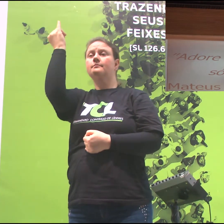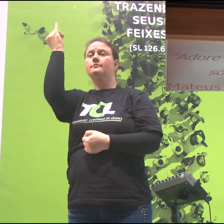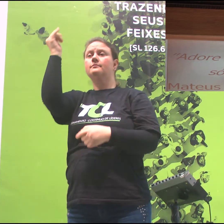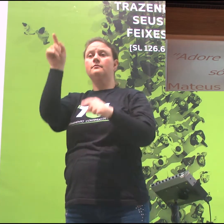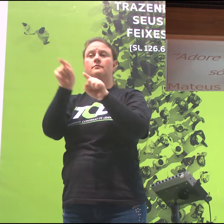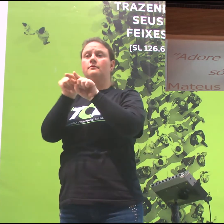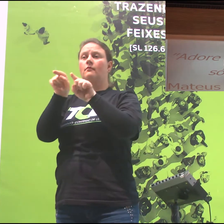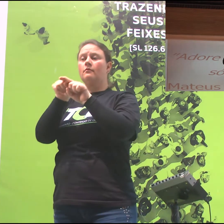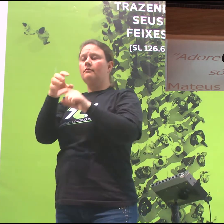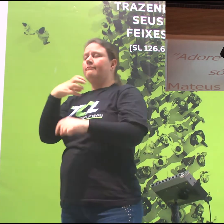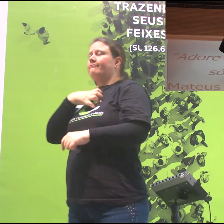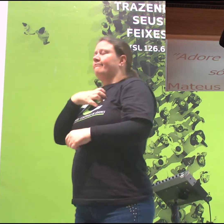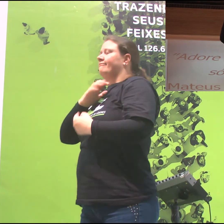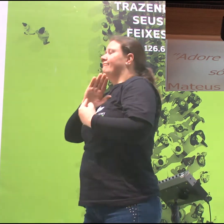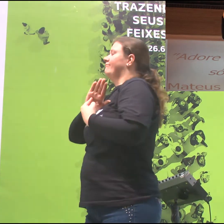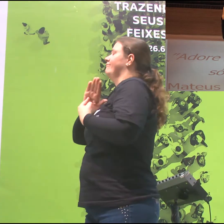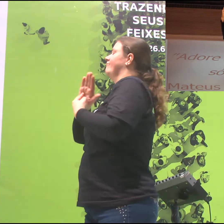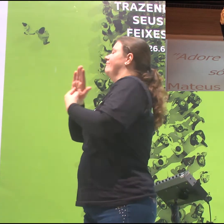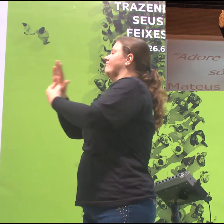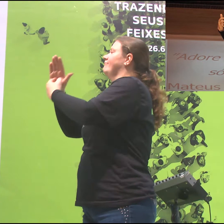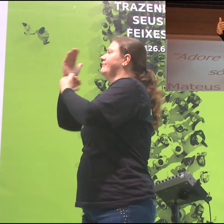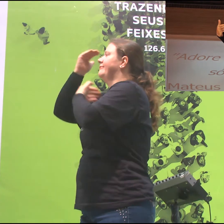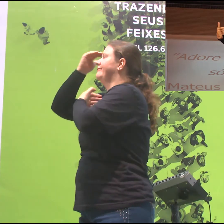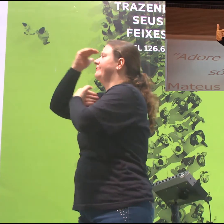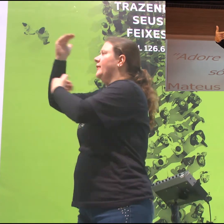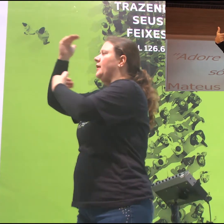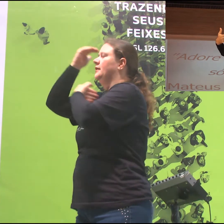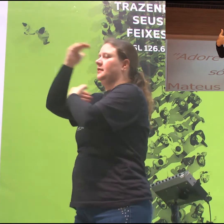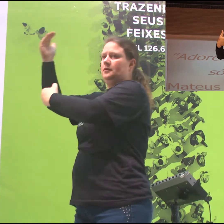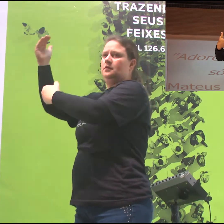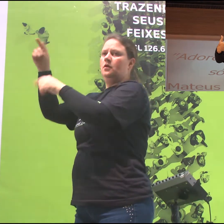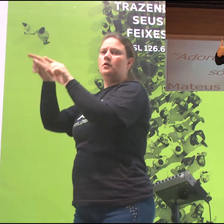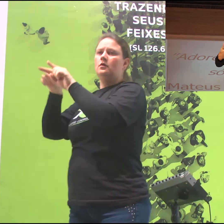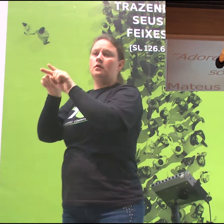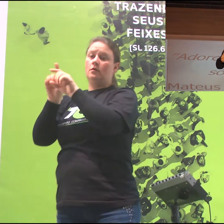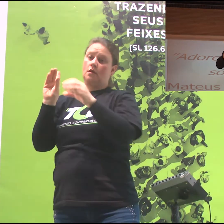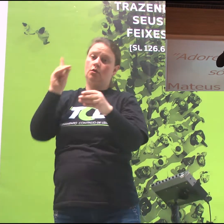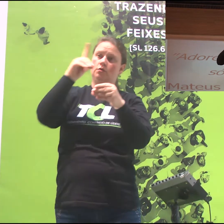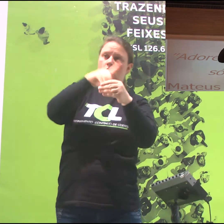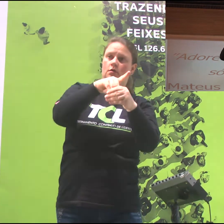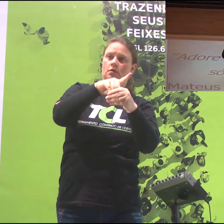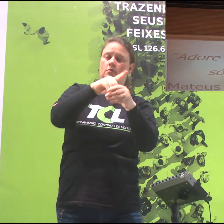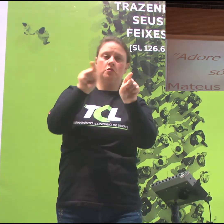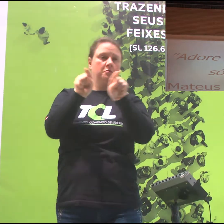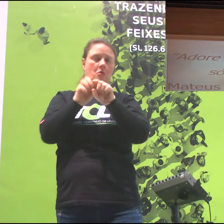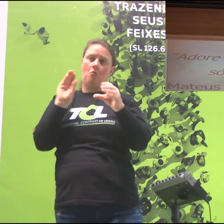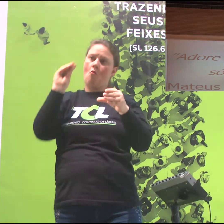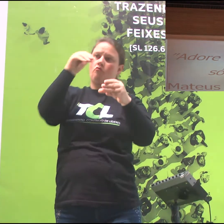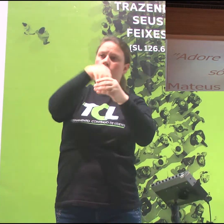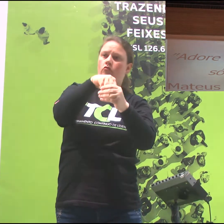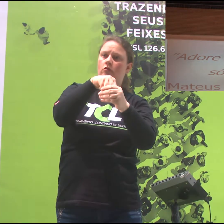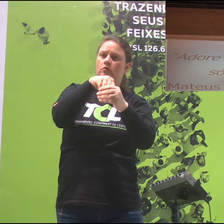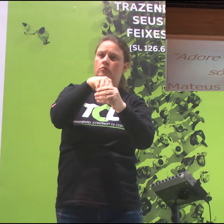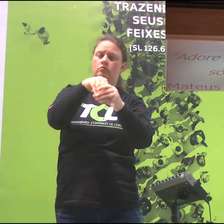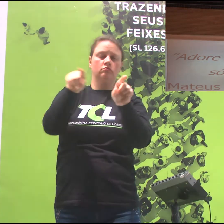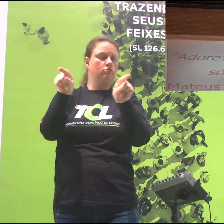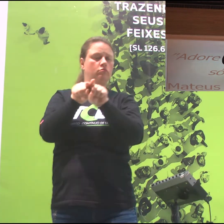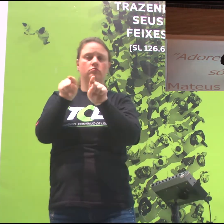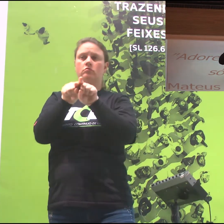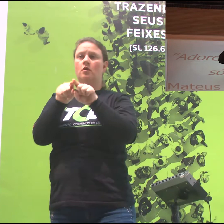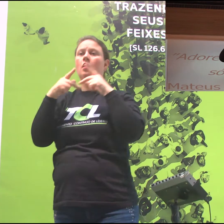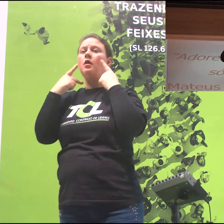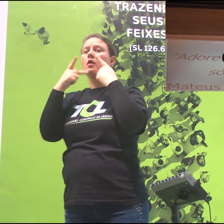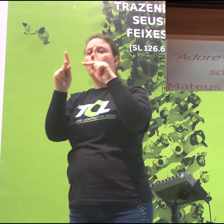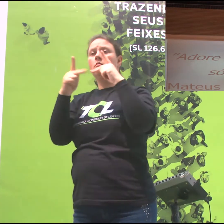a expressão da nossa gratidão, da nossa obediência com os dízimos e as ofertas, e tão fundamental quanto a expressão da palavra